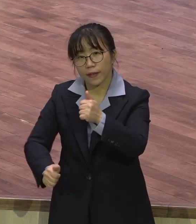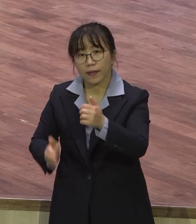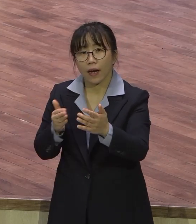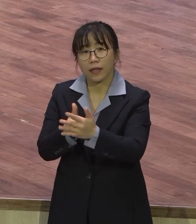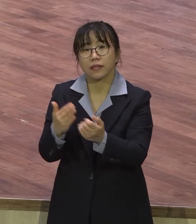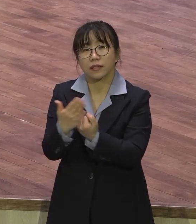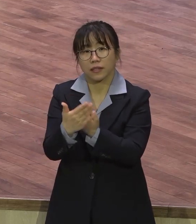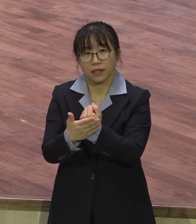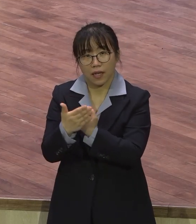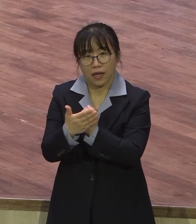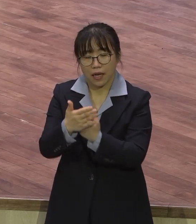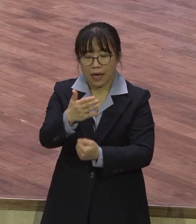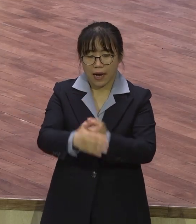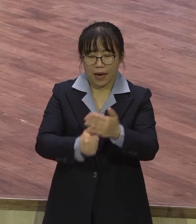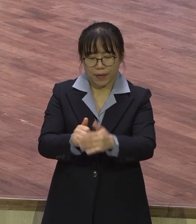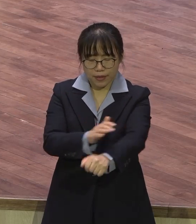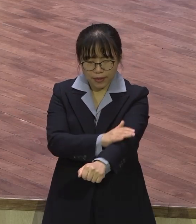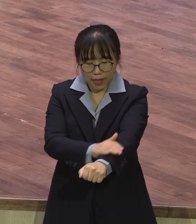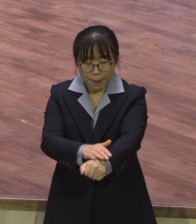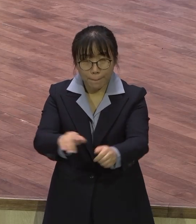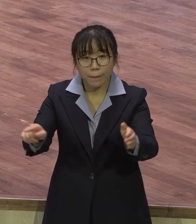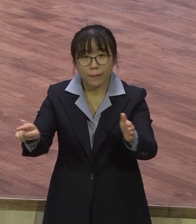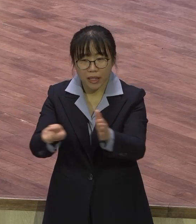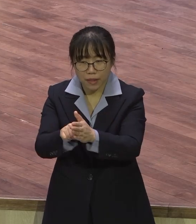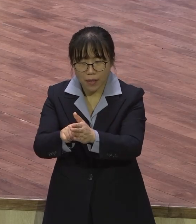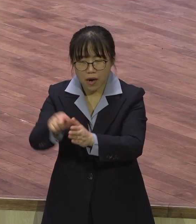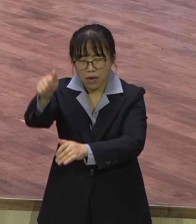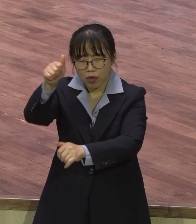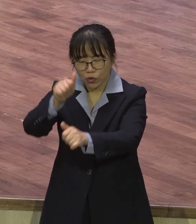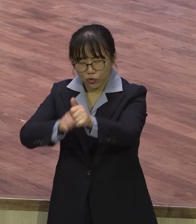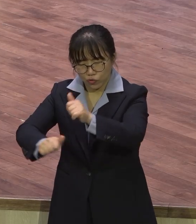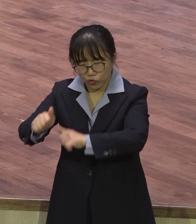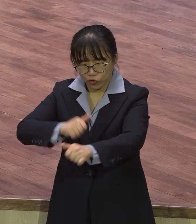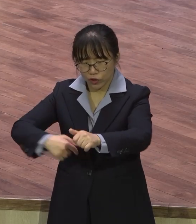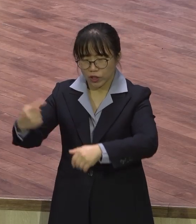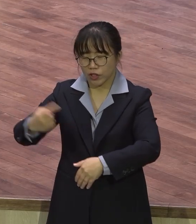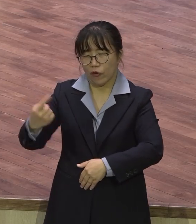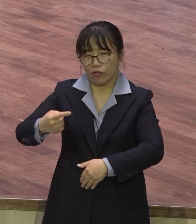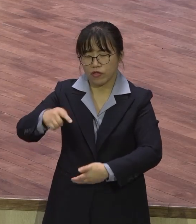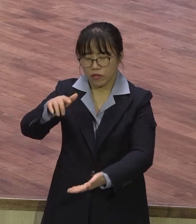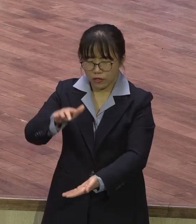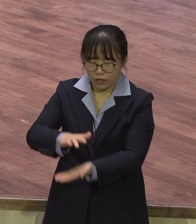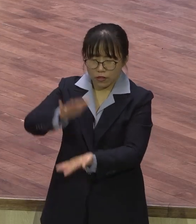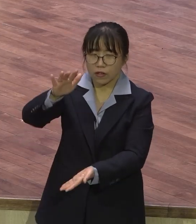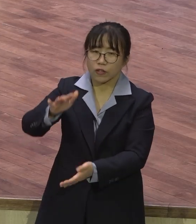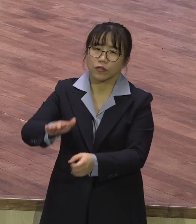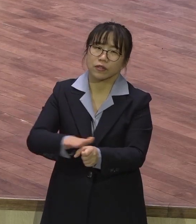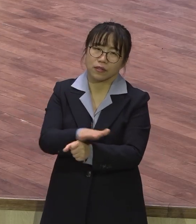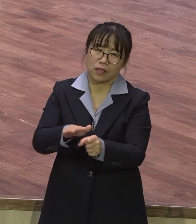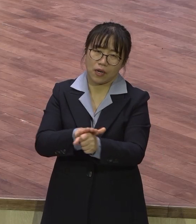하나님 잘 섬기면 천대까지 은혜를 베푸시는 하나님의 열정을 여기서 볼 수가 있어요